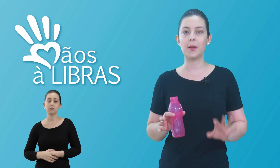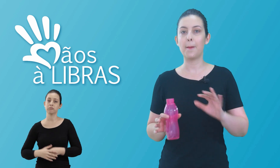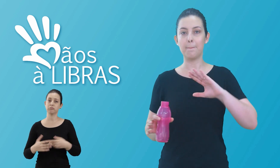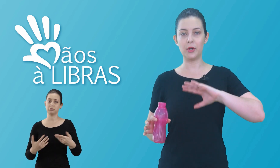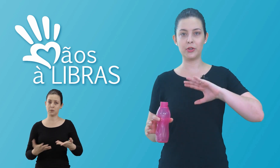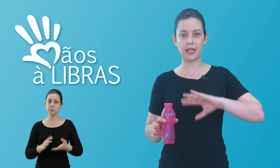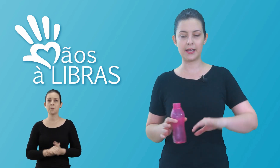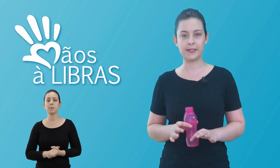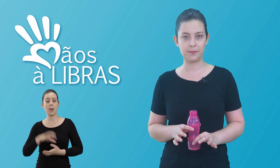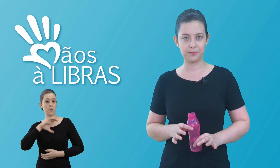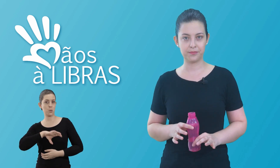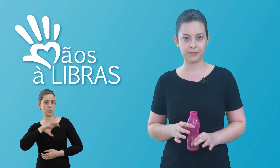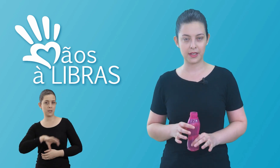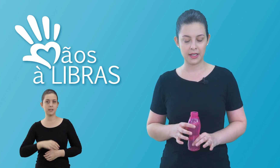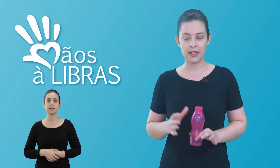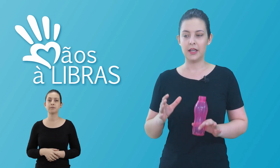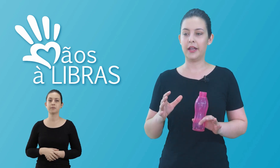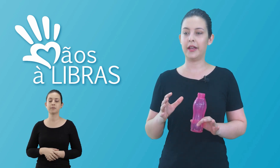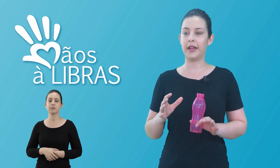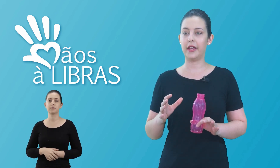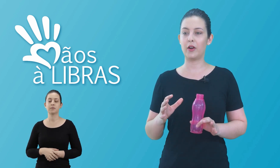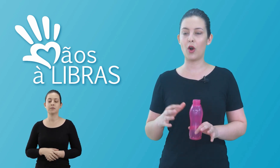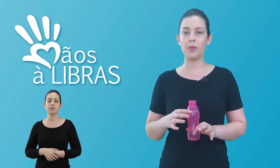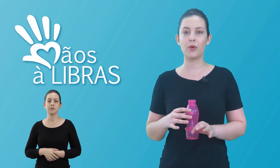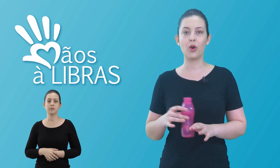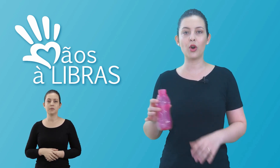Então, assim, português.